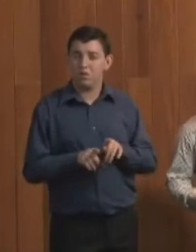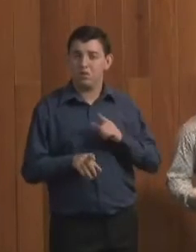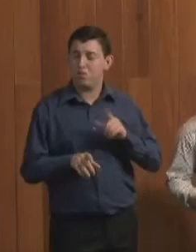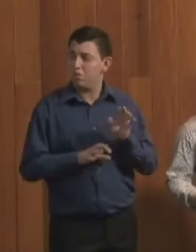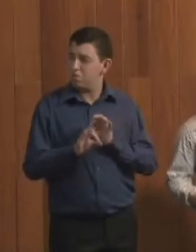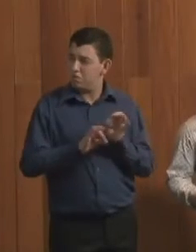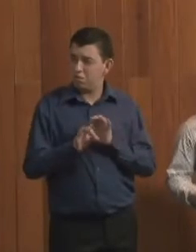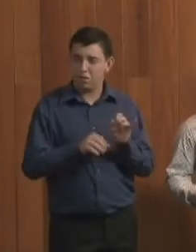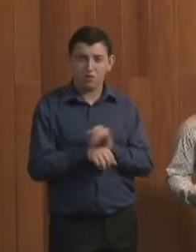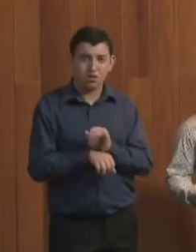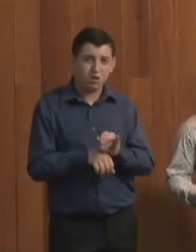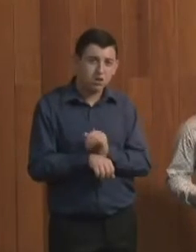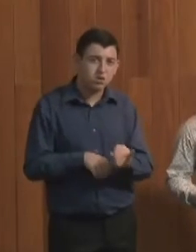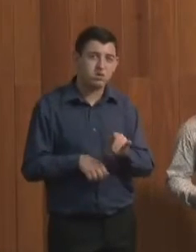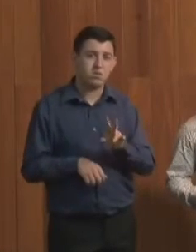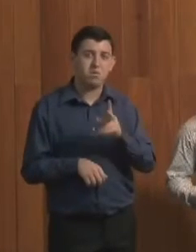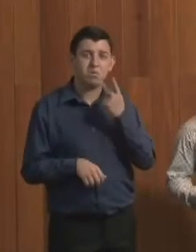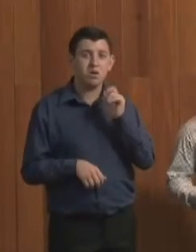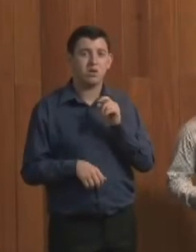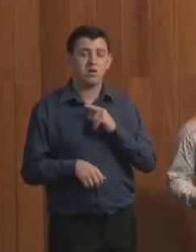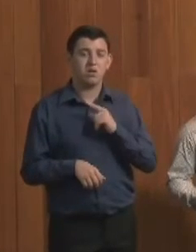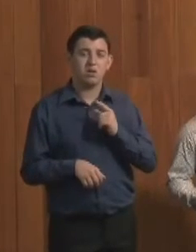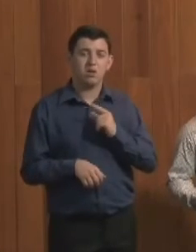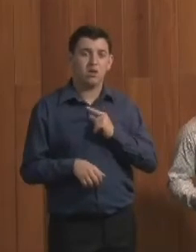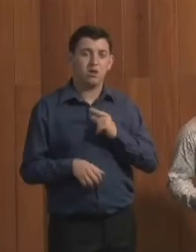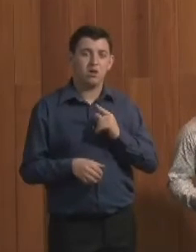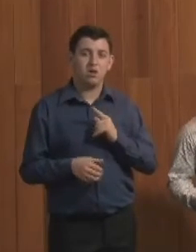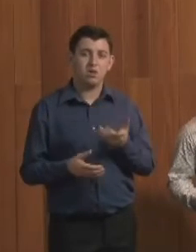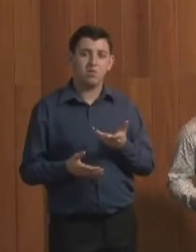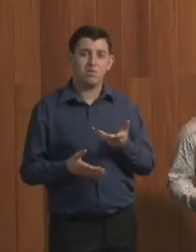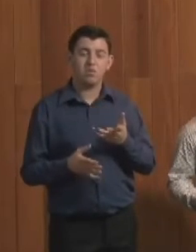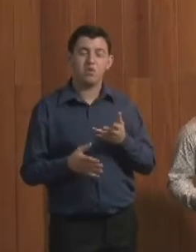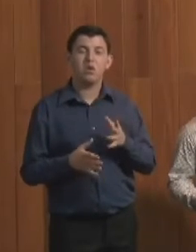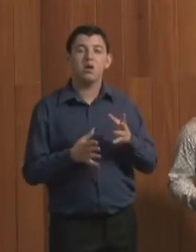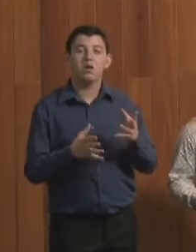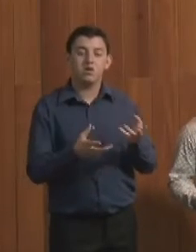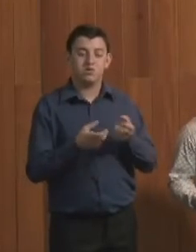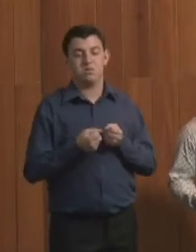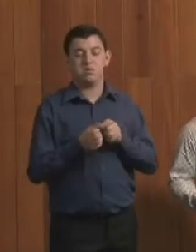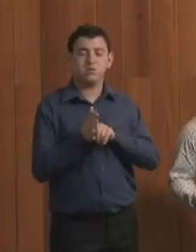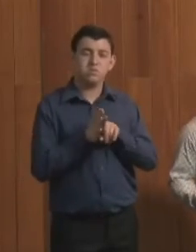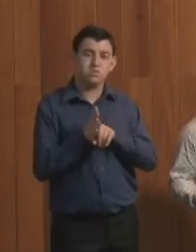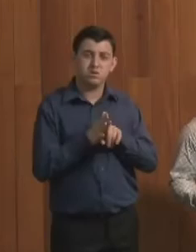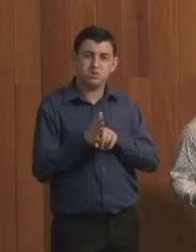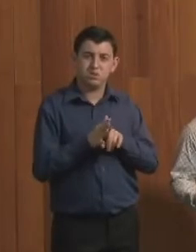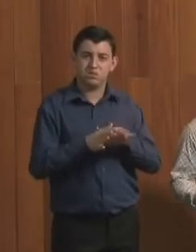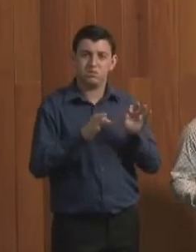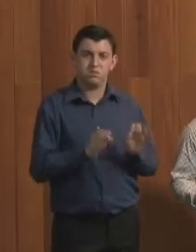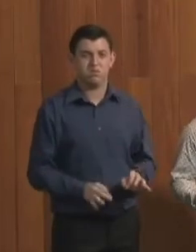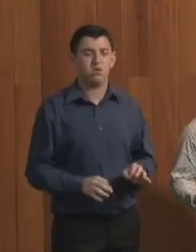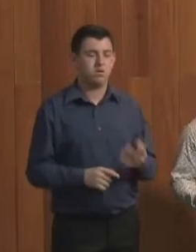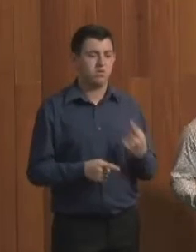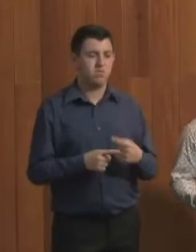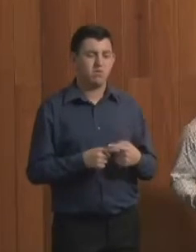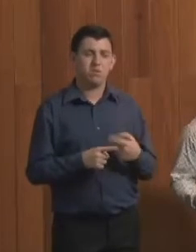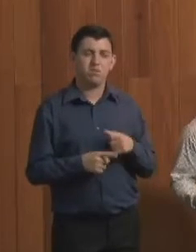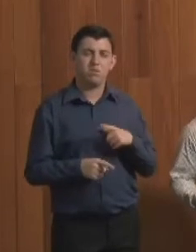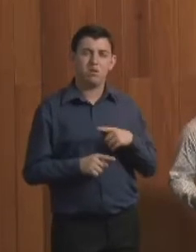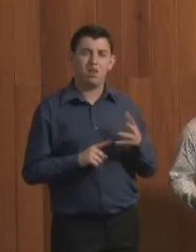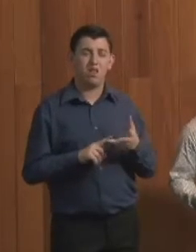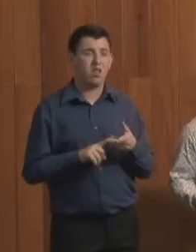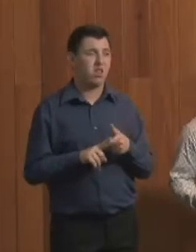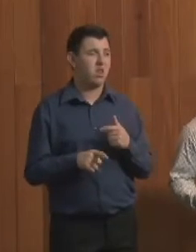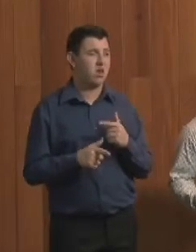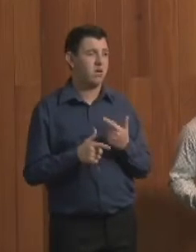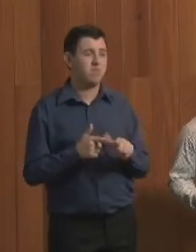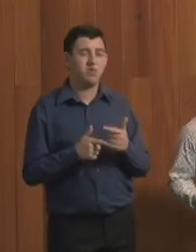no âmbito da tutela que tem que ser feita de forma coletiva. Há muitas questões em relação